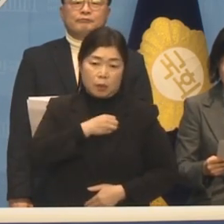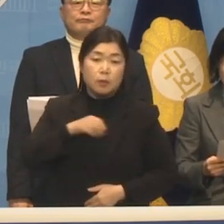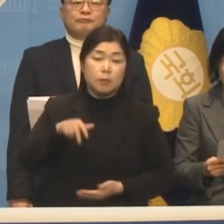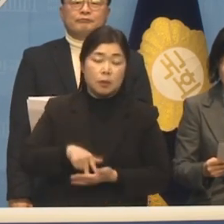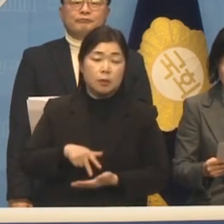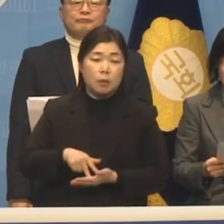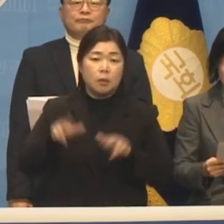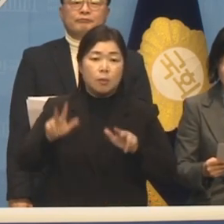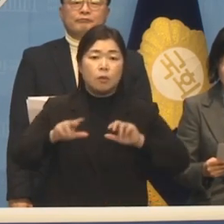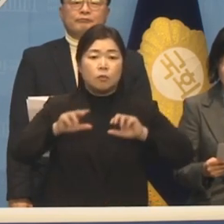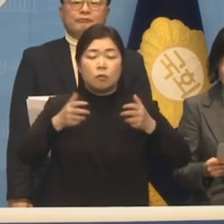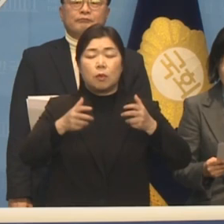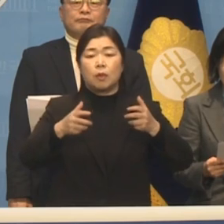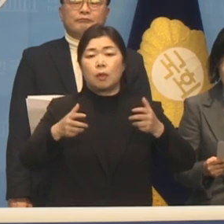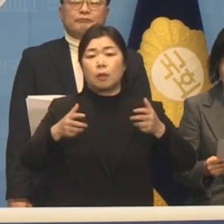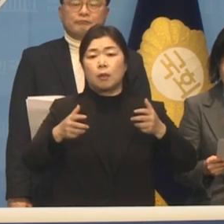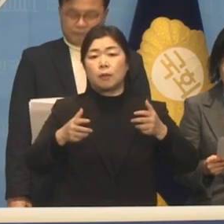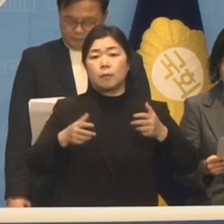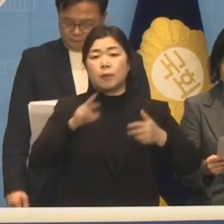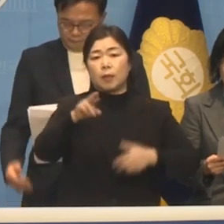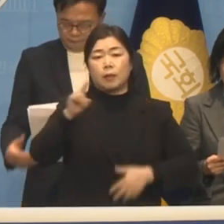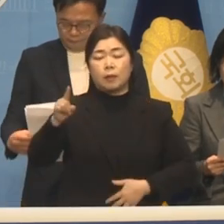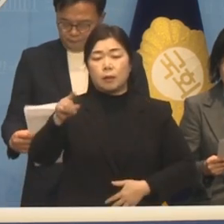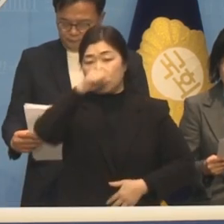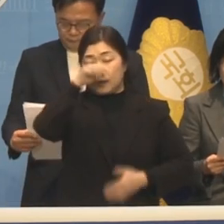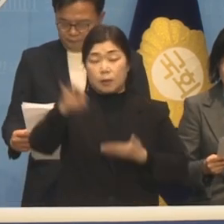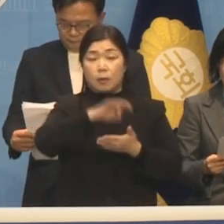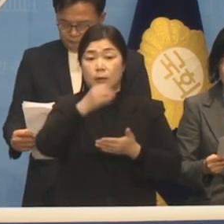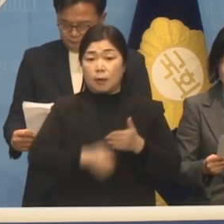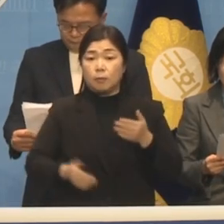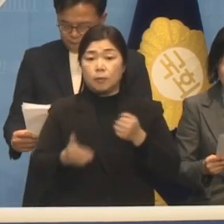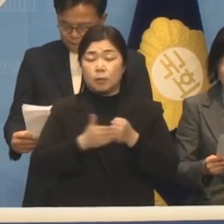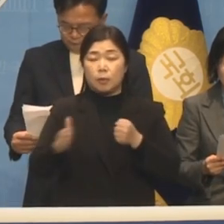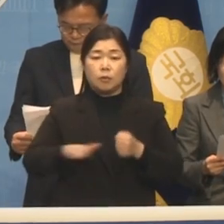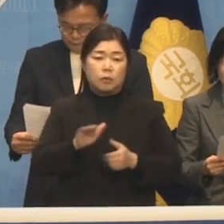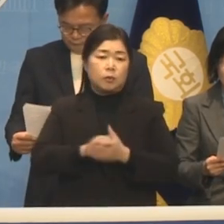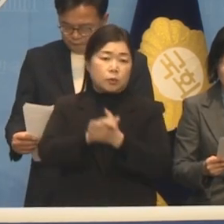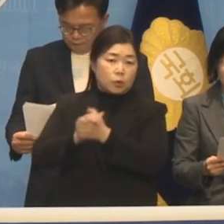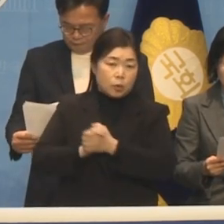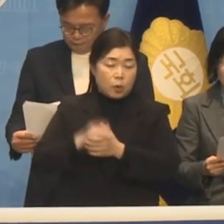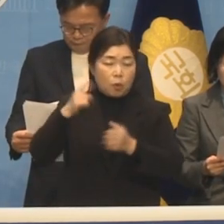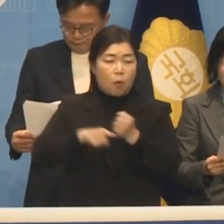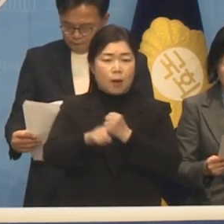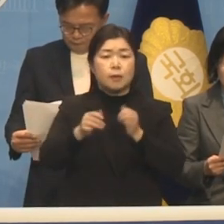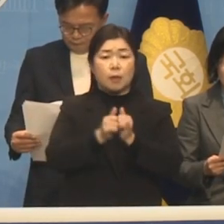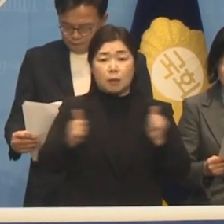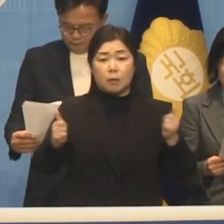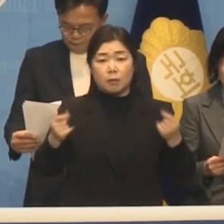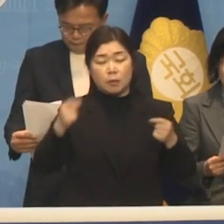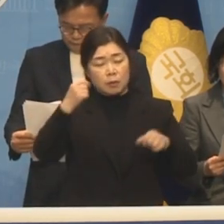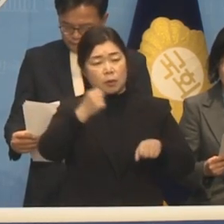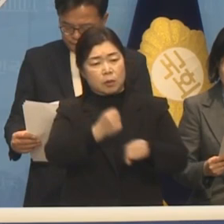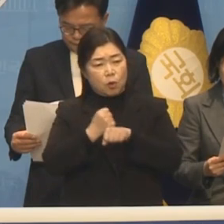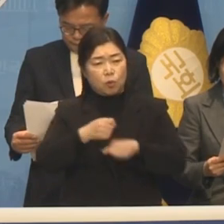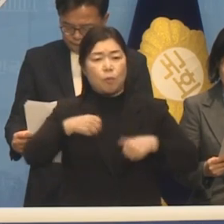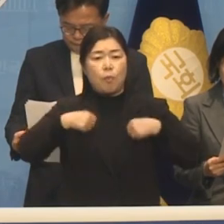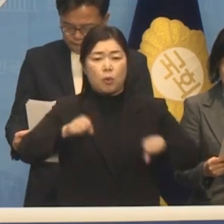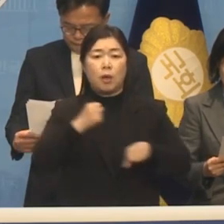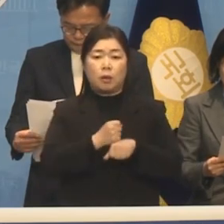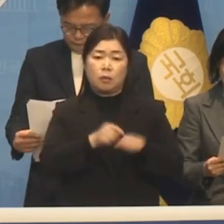구성원으로서 이번 국가 R&D 예산 삭감으로 우리 동료들, 과학자들의 연구를